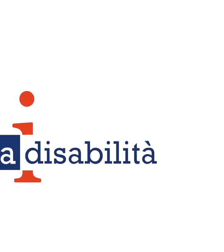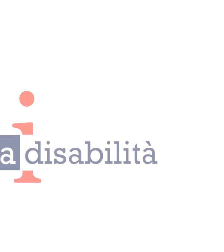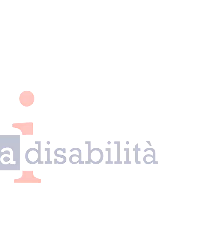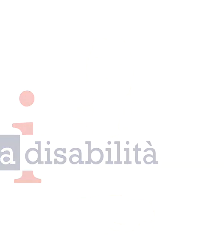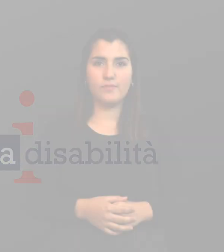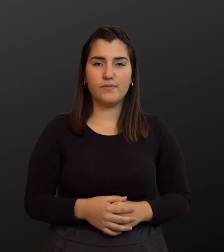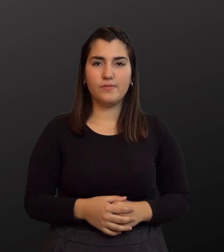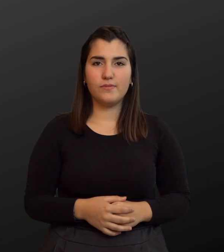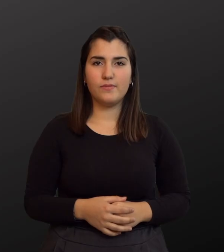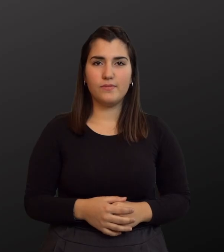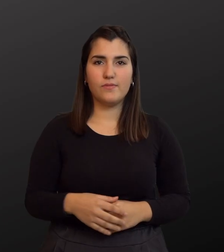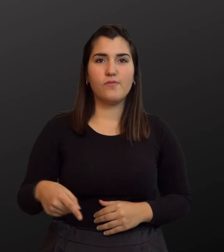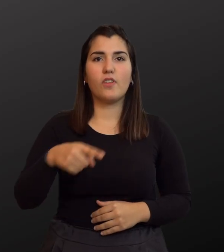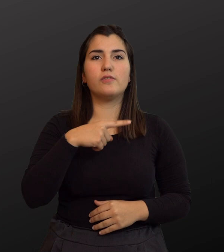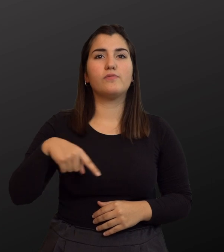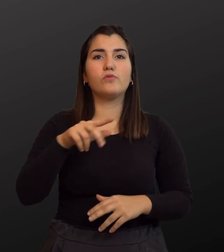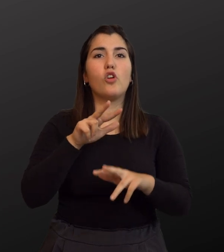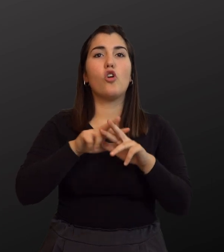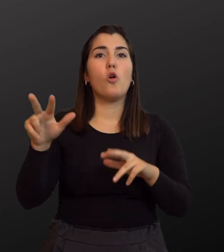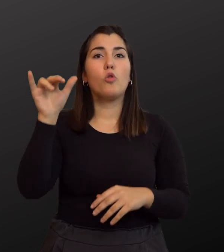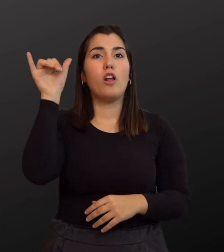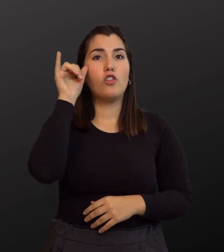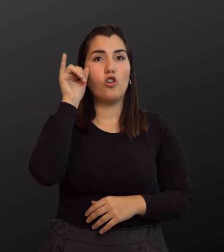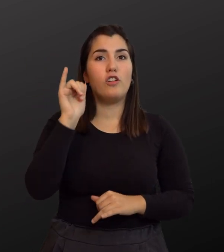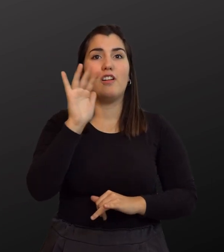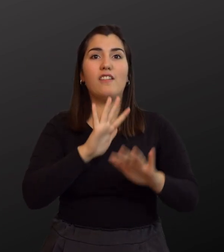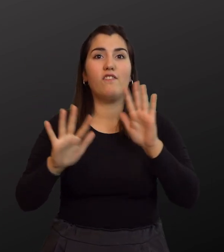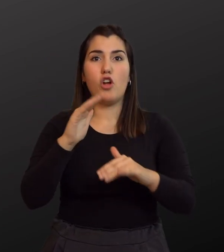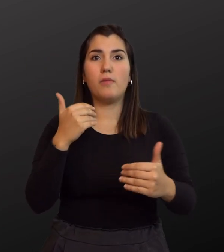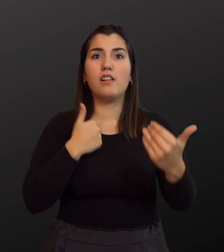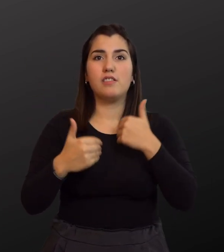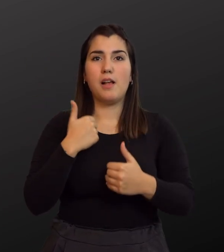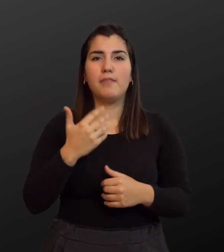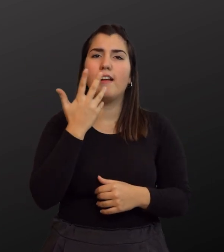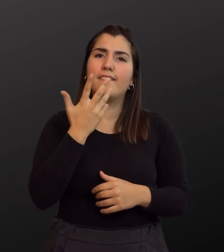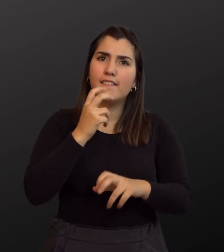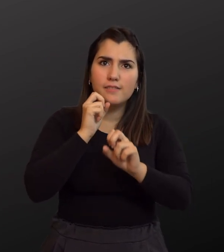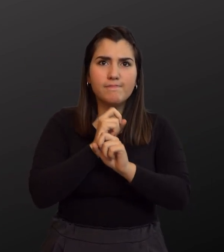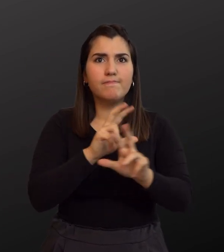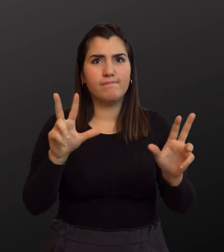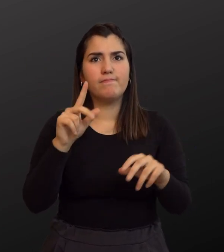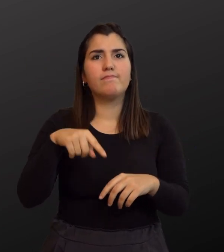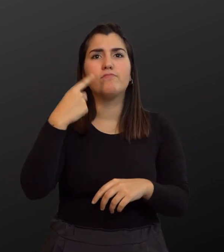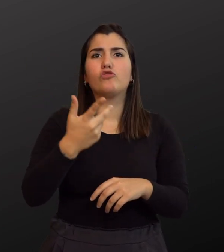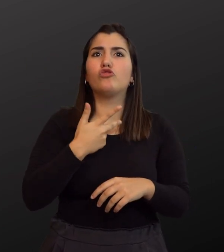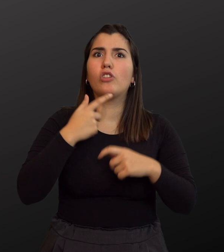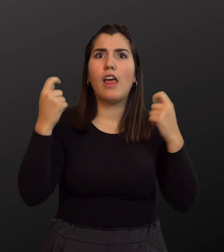dal Comune di Torino in forma disabilità abbiamo il piacere di comunicare il prossimo evento disability